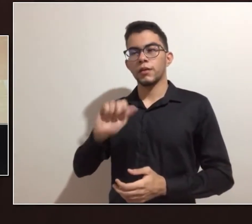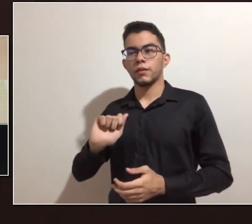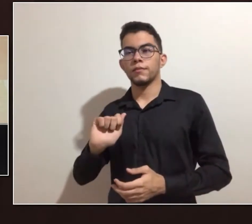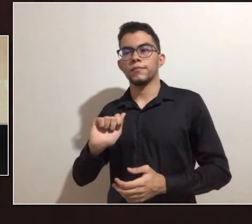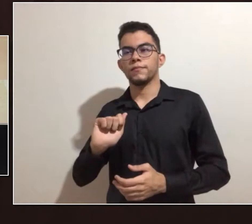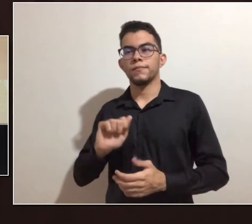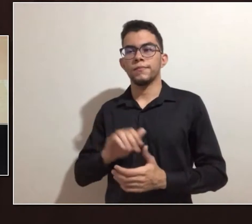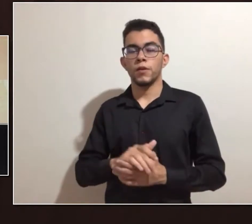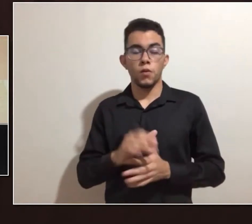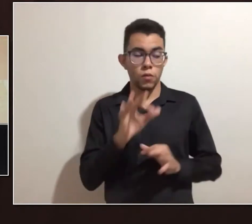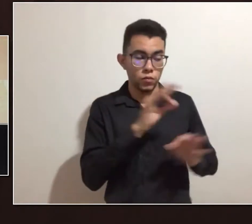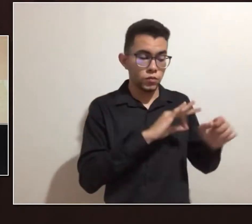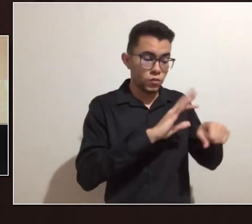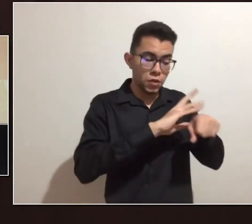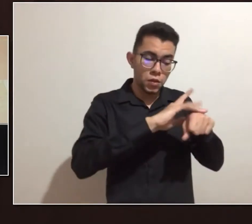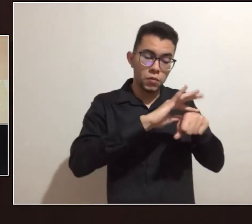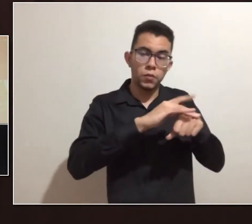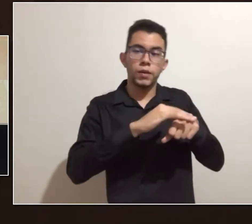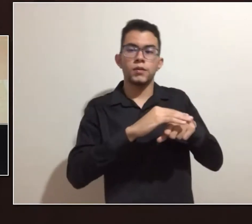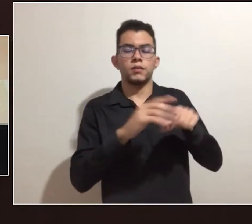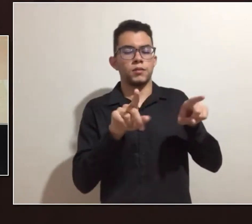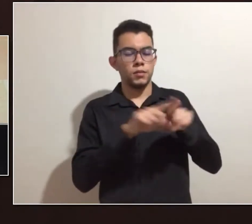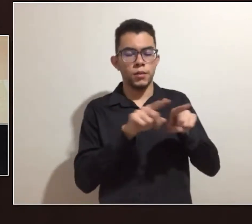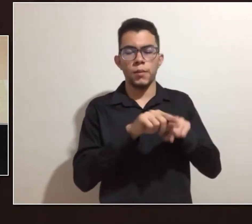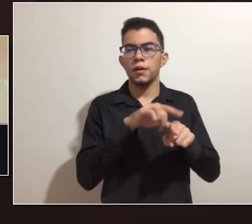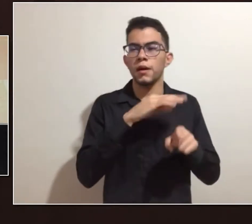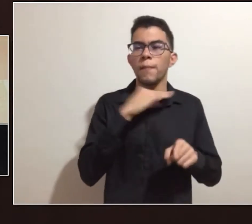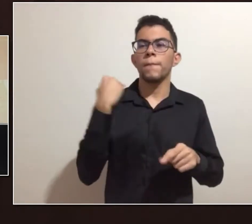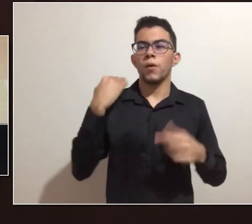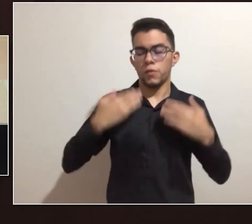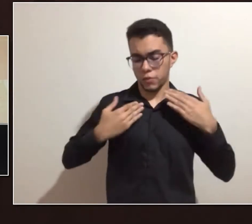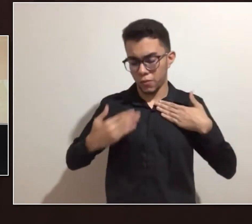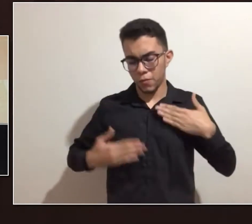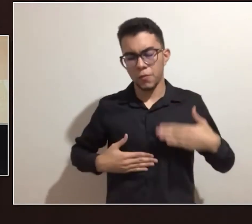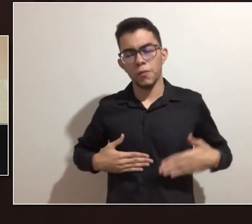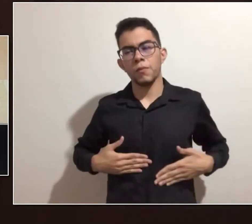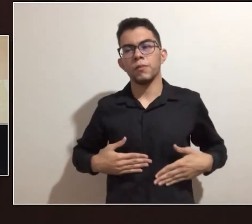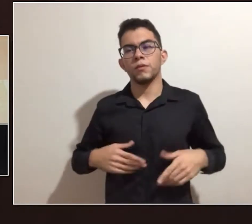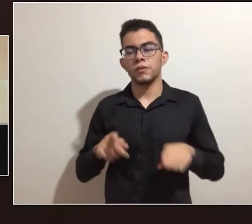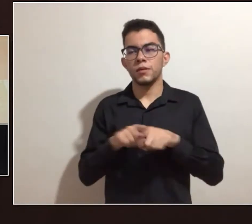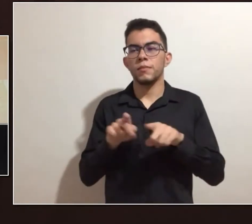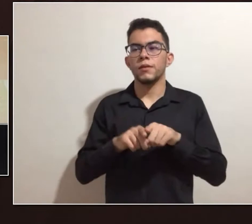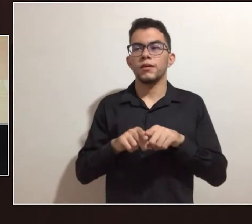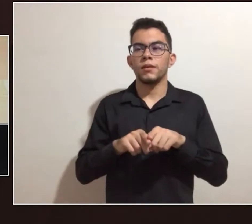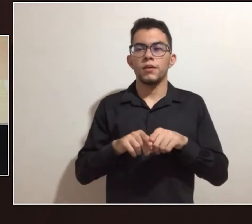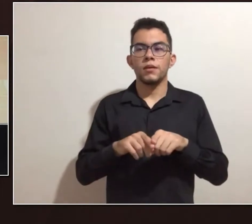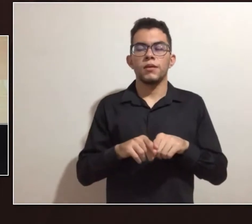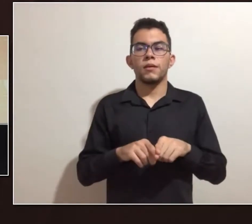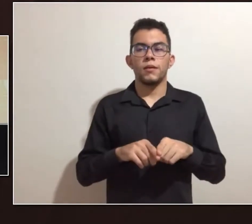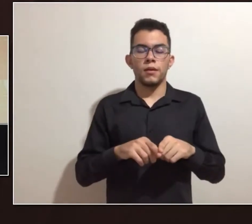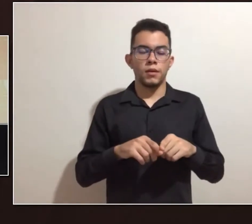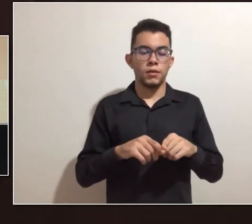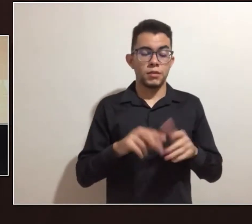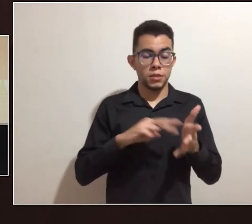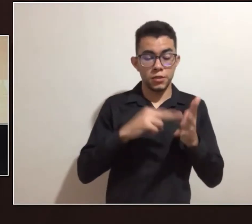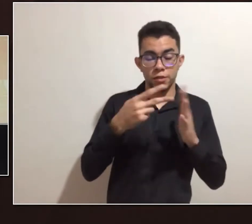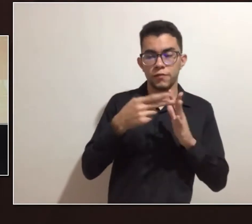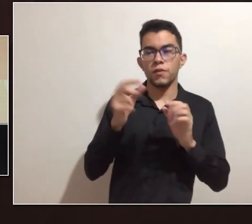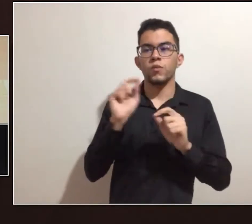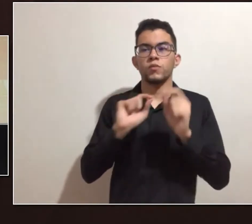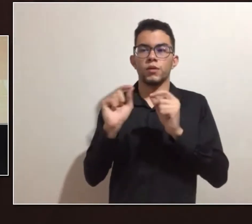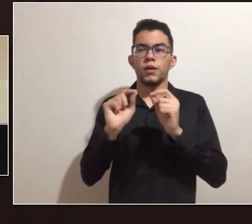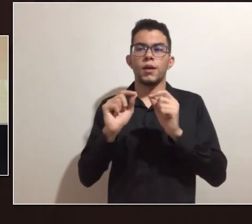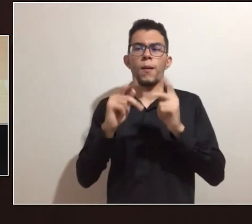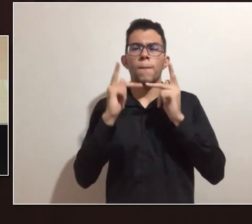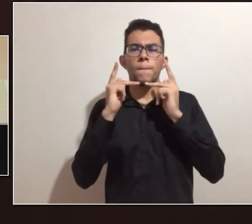na morte. Isso significa que a igreja em Esmirna havia profecia, a profecia estava dizendo que